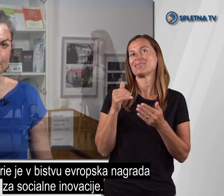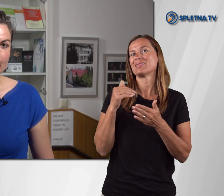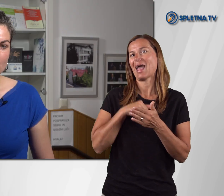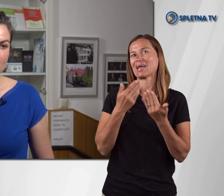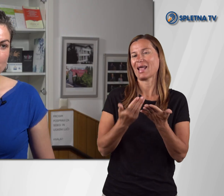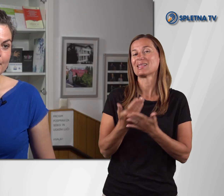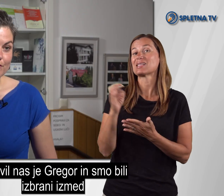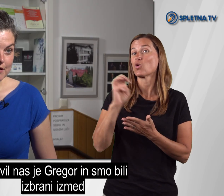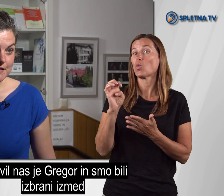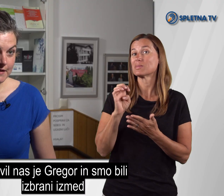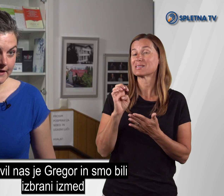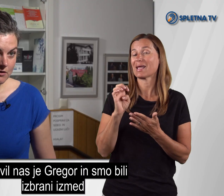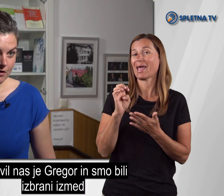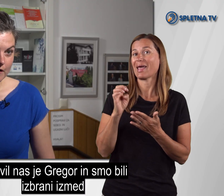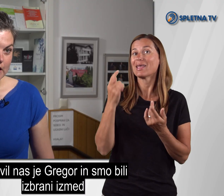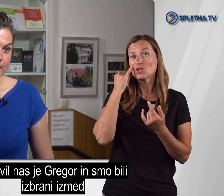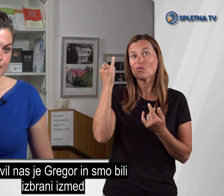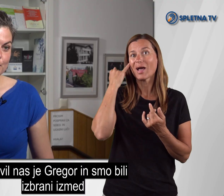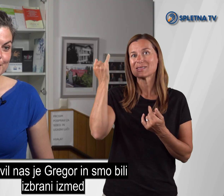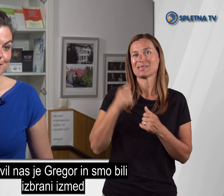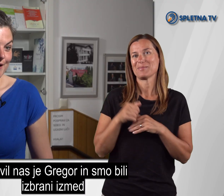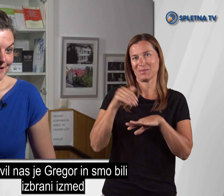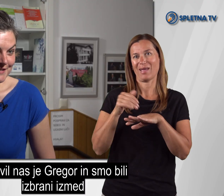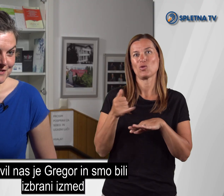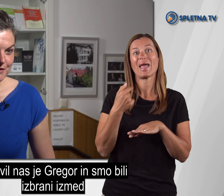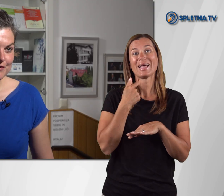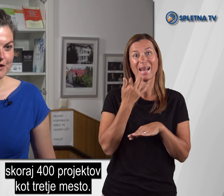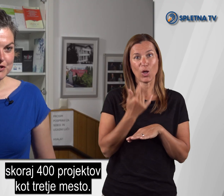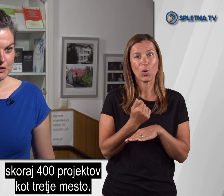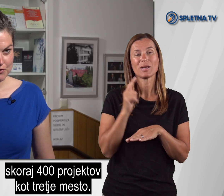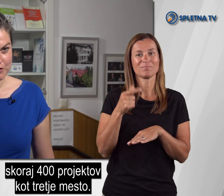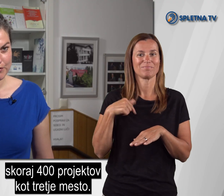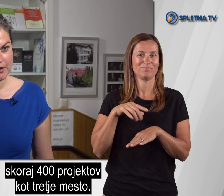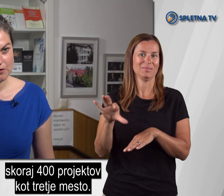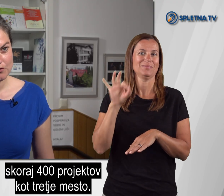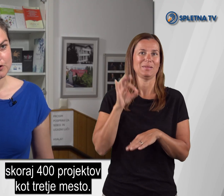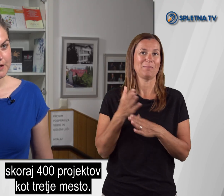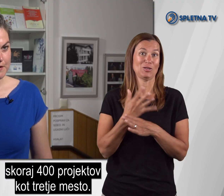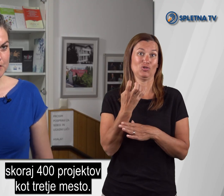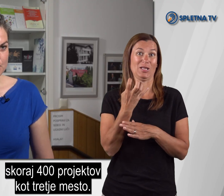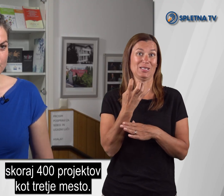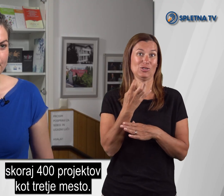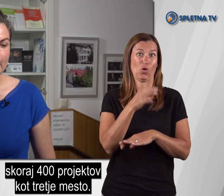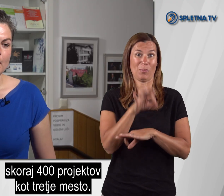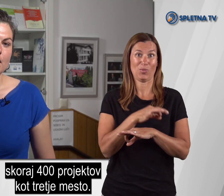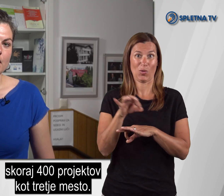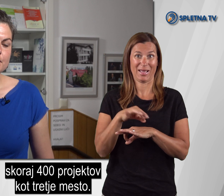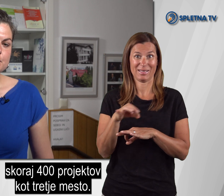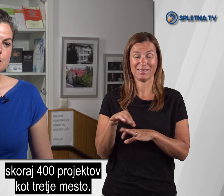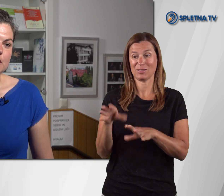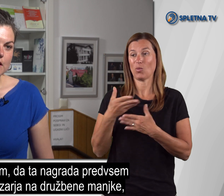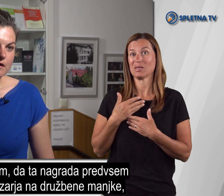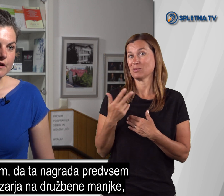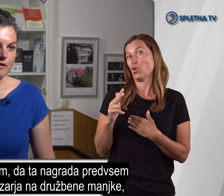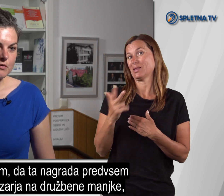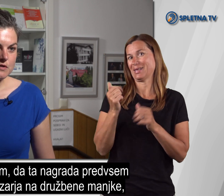inovacije. Prijavil nas je Gregor in smo bili izbrani izmed skoraj 400 projektov kot tretje mesto. Jaz